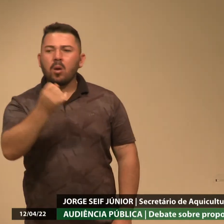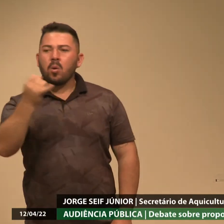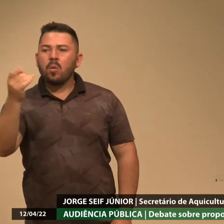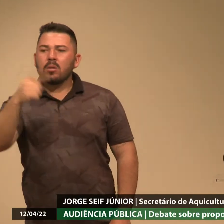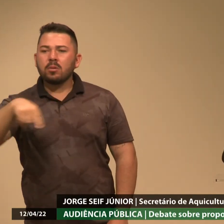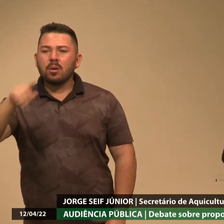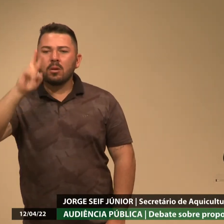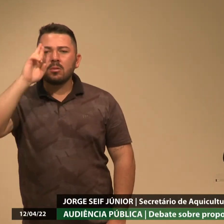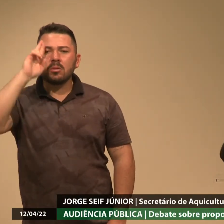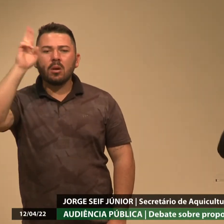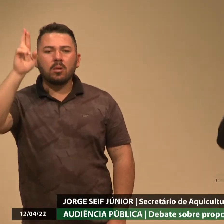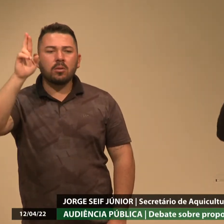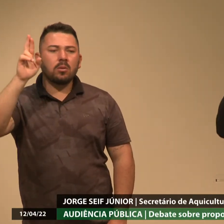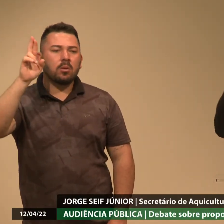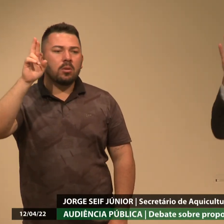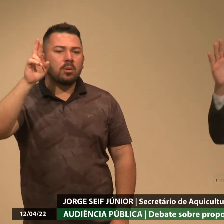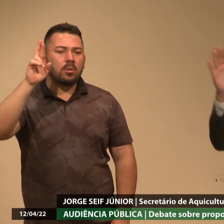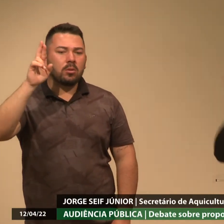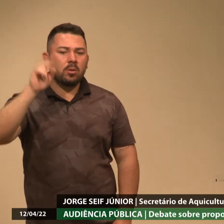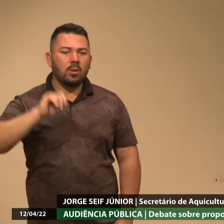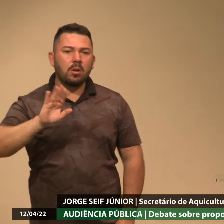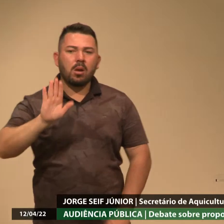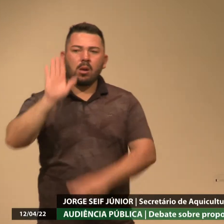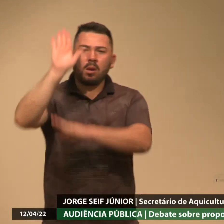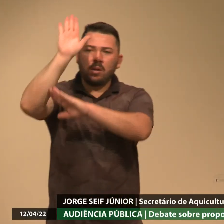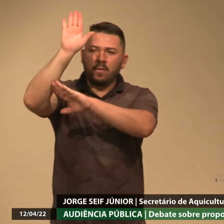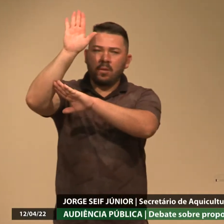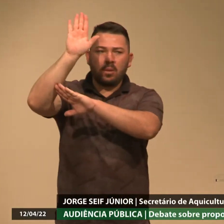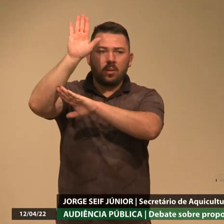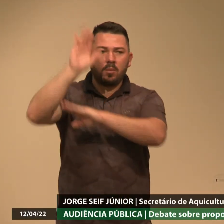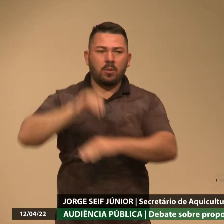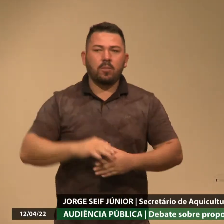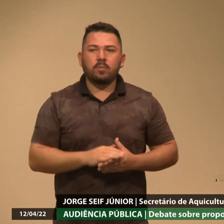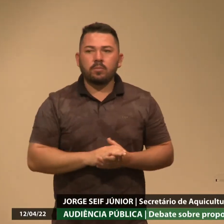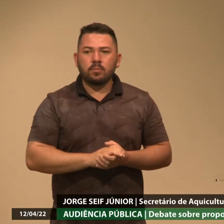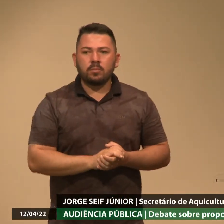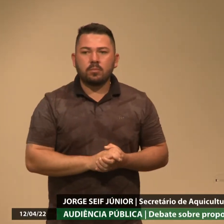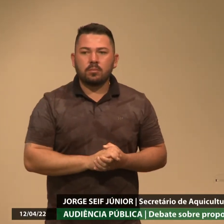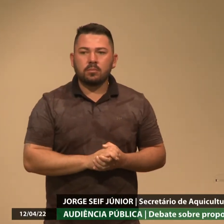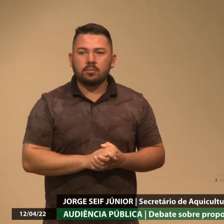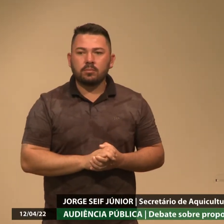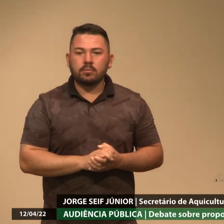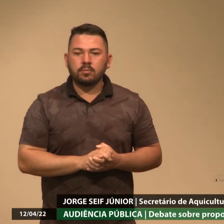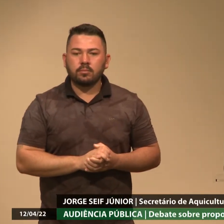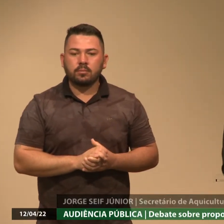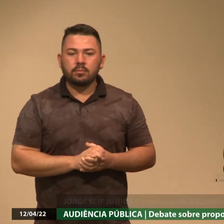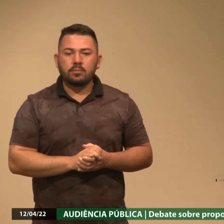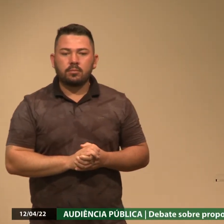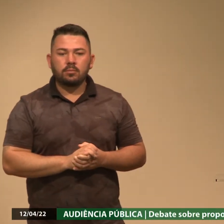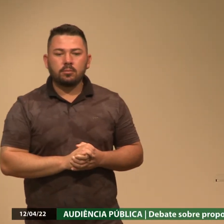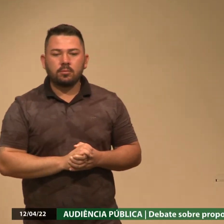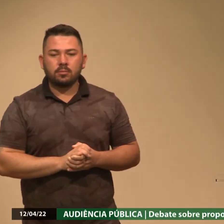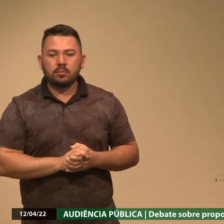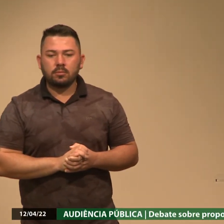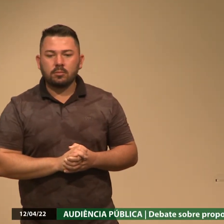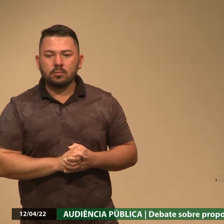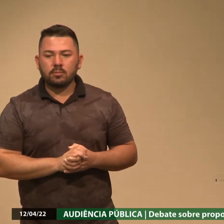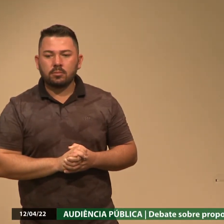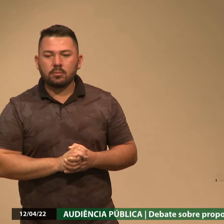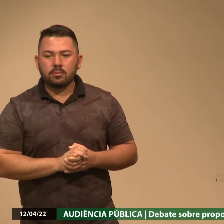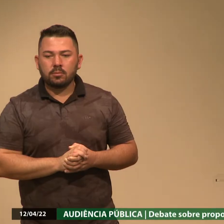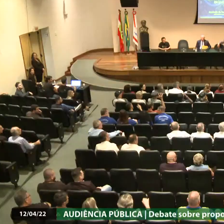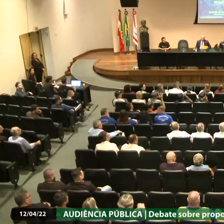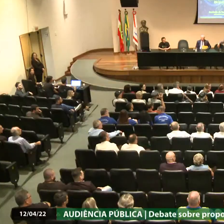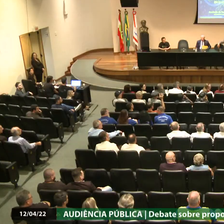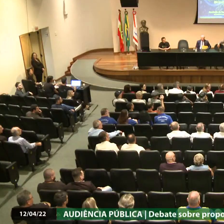donos de Clubes de Caça e Tiro que possam levantar a mão para nós sabemos quantas pessoas aqui hoje maravilha